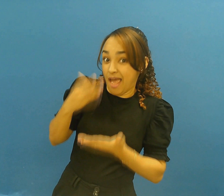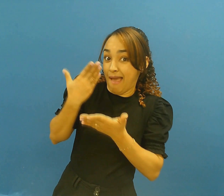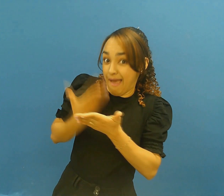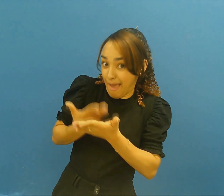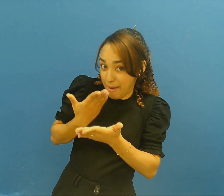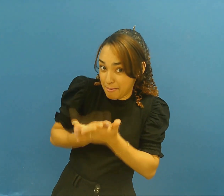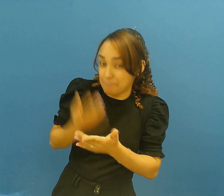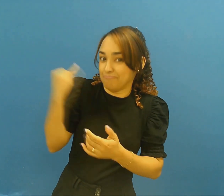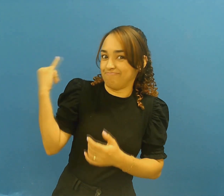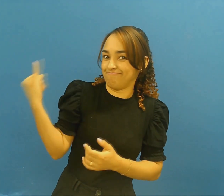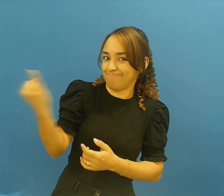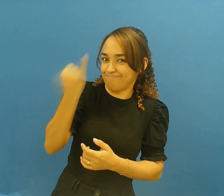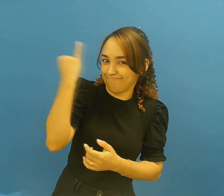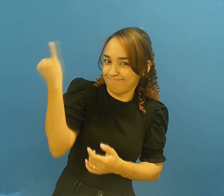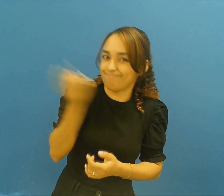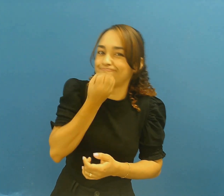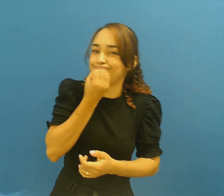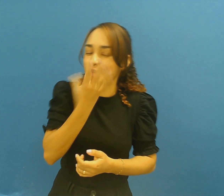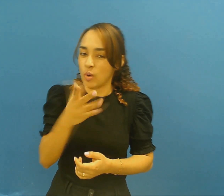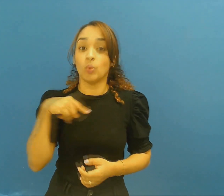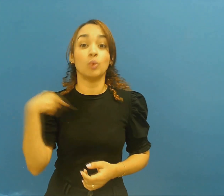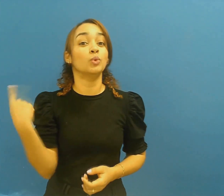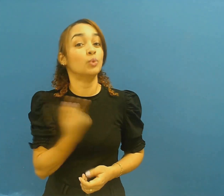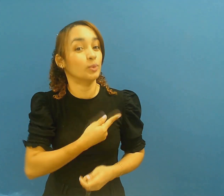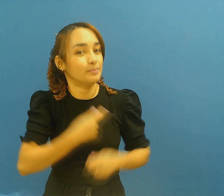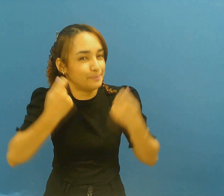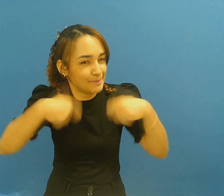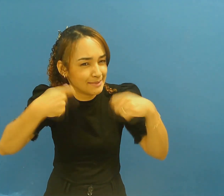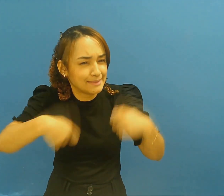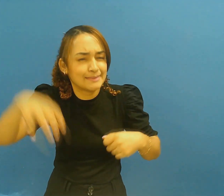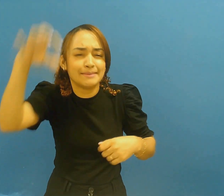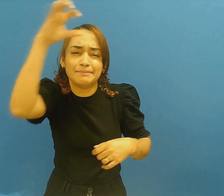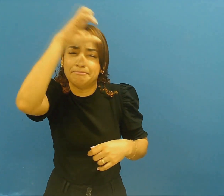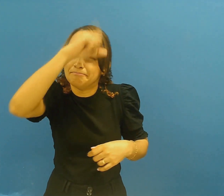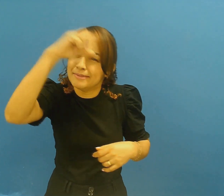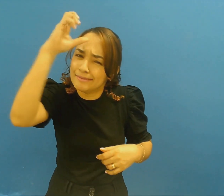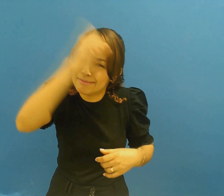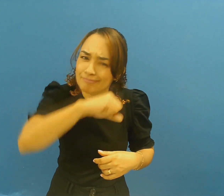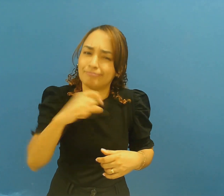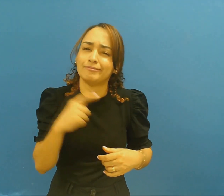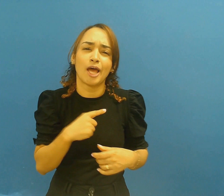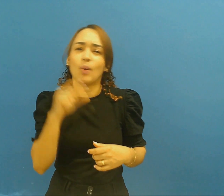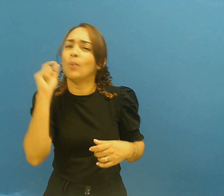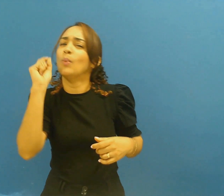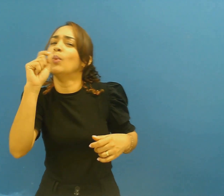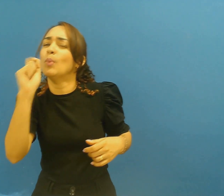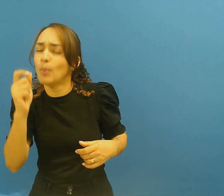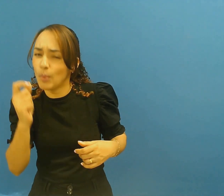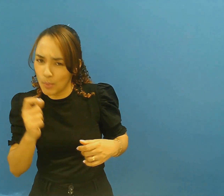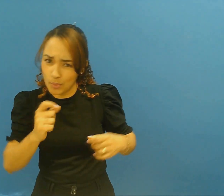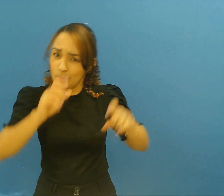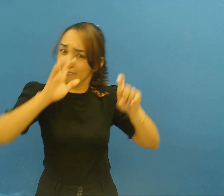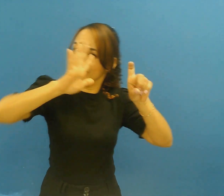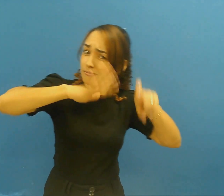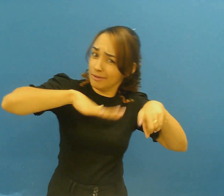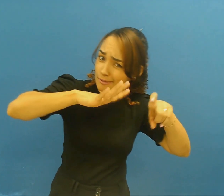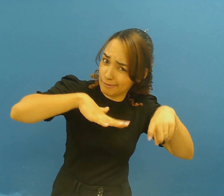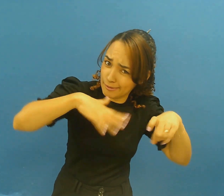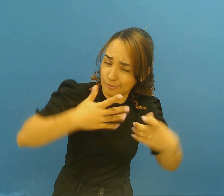grega. Então, nessa aula, digo de passagem que foi muito importante,